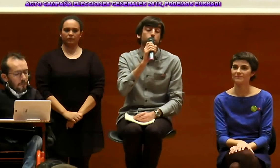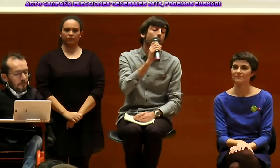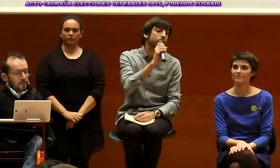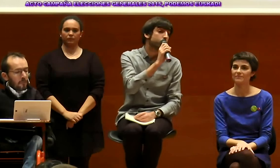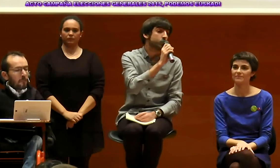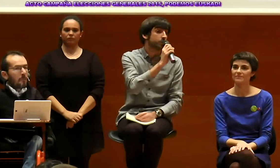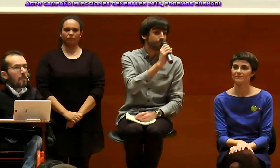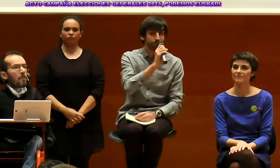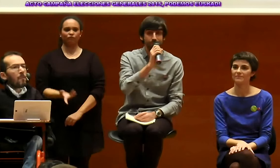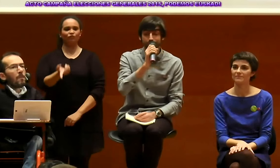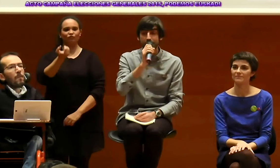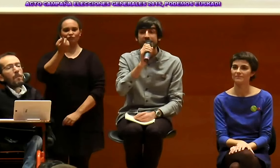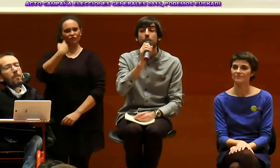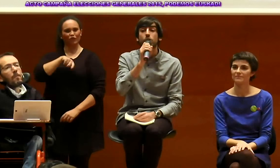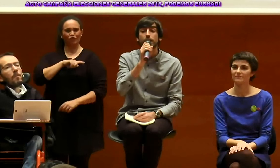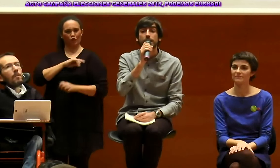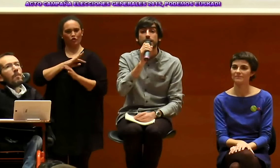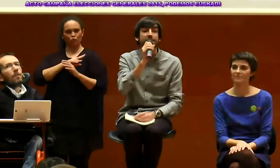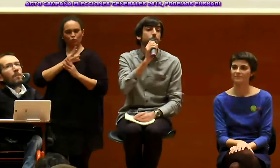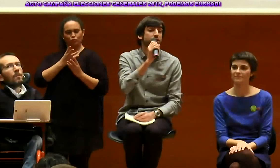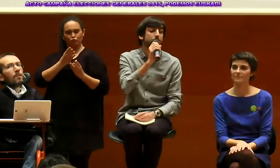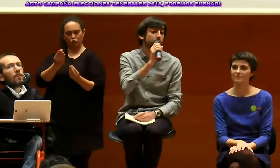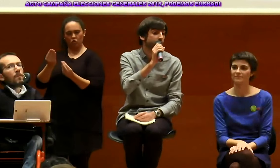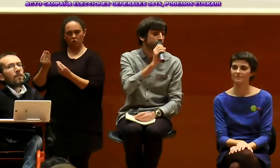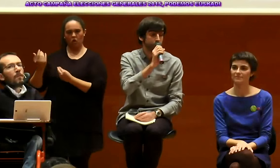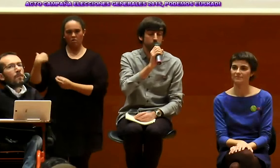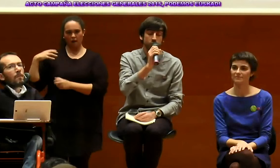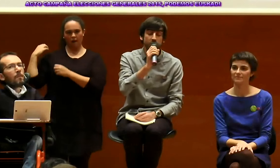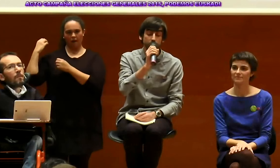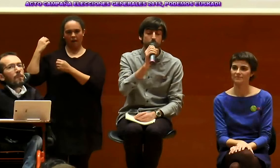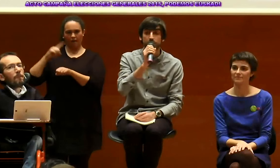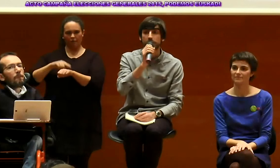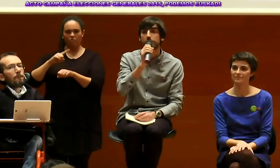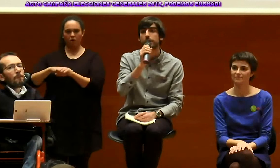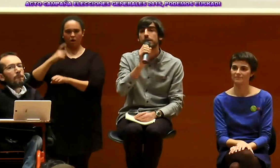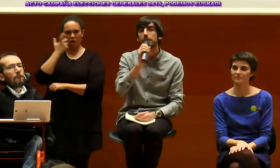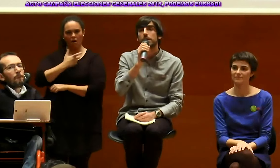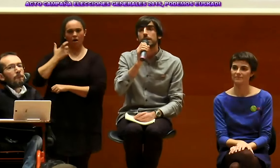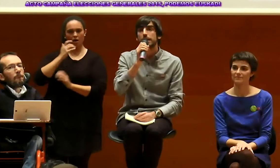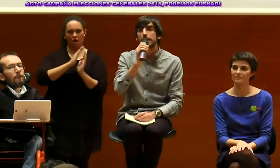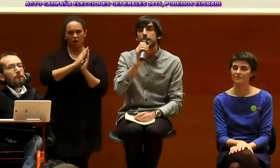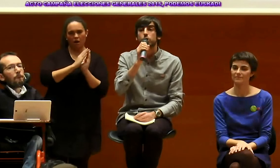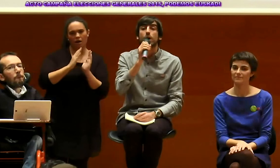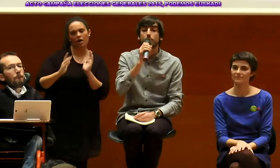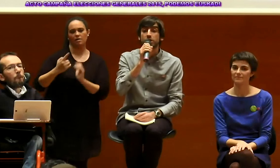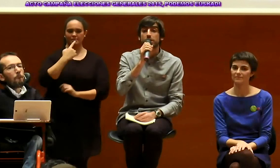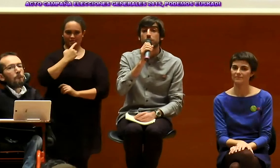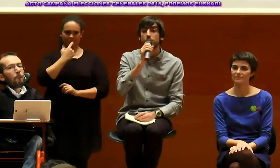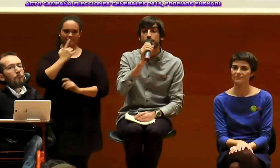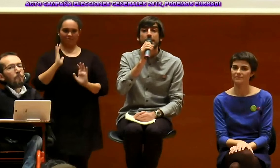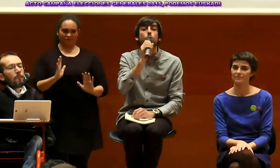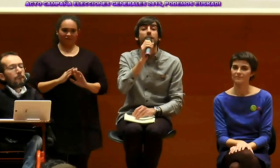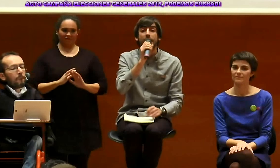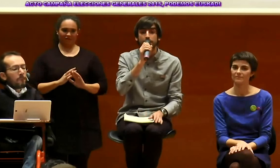Que nos jugamos mucho es algo que llevamos tiempo diciendo, muchísimo tiempo diciendo. Nos jugamos, desde